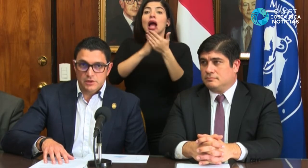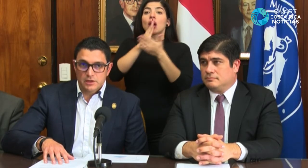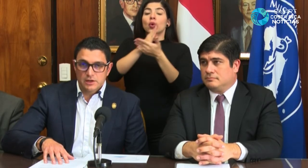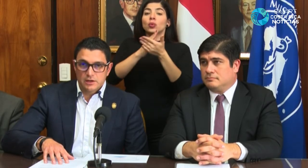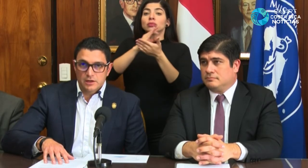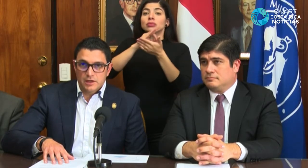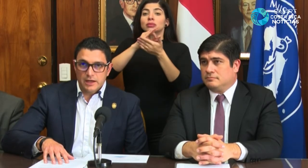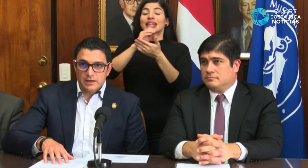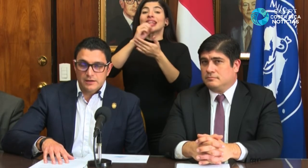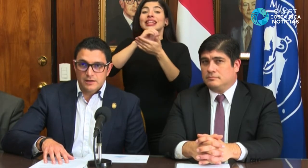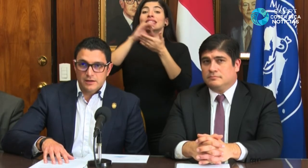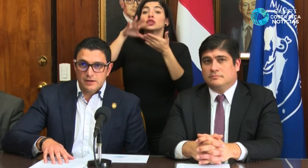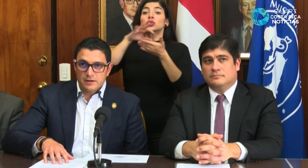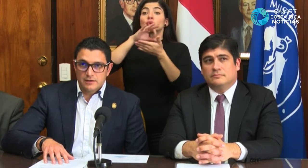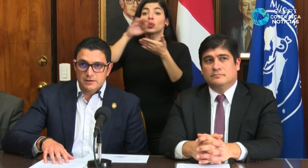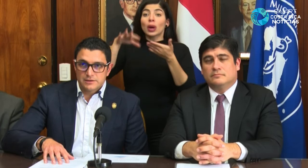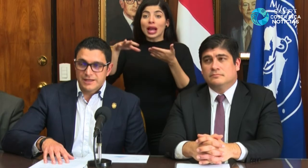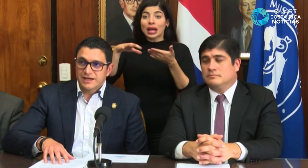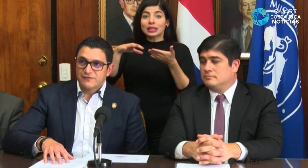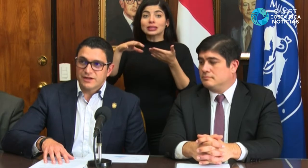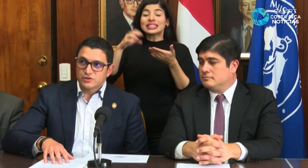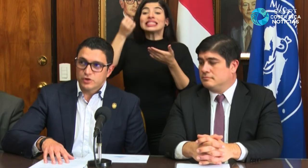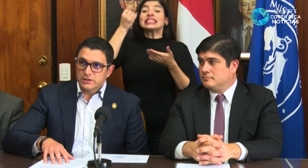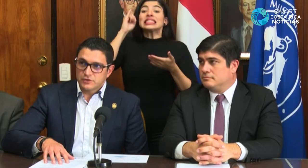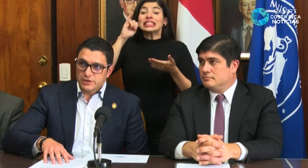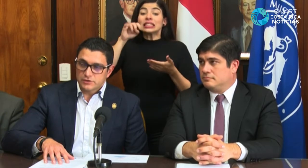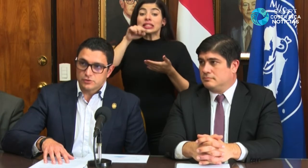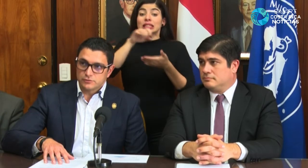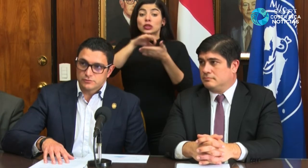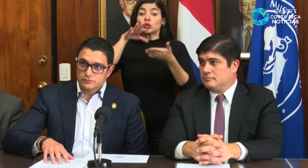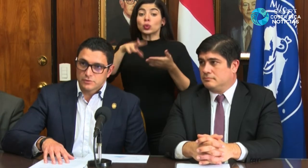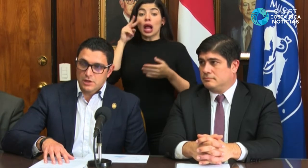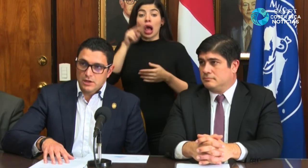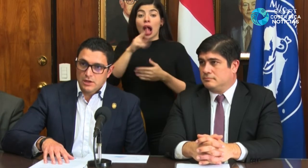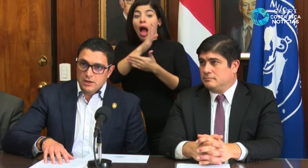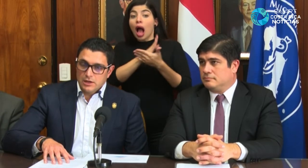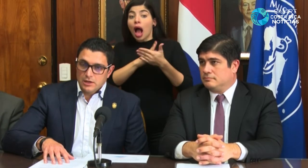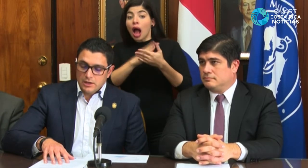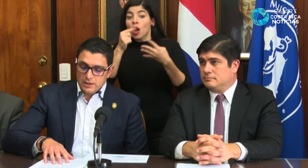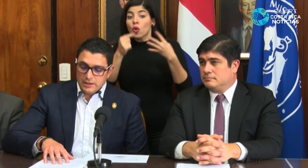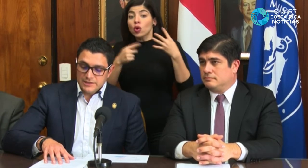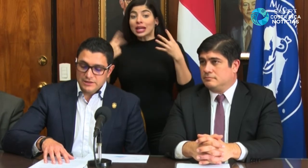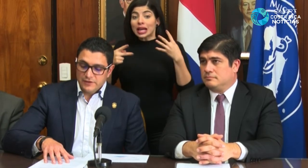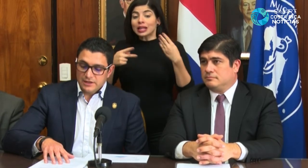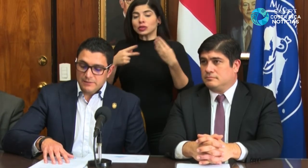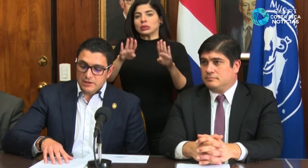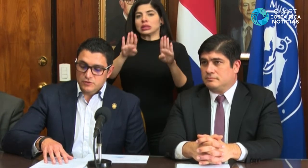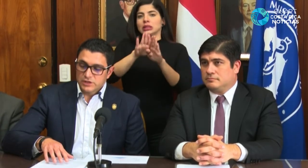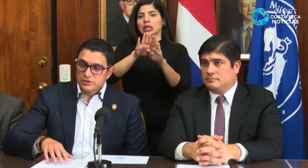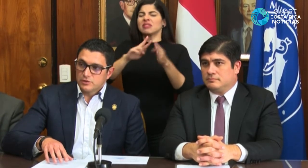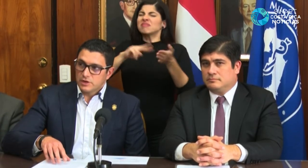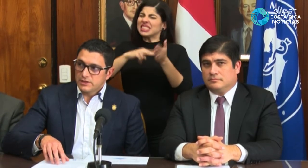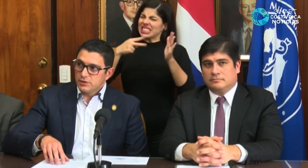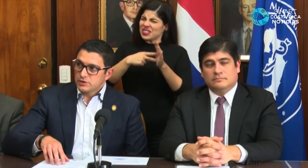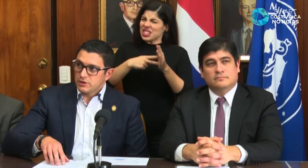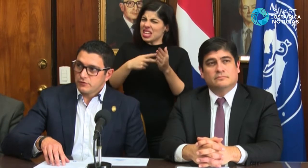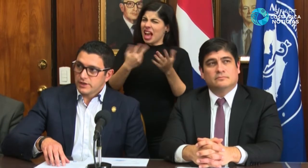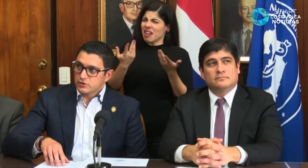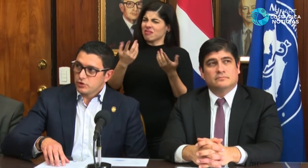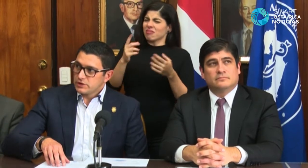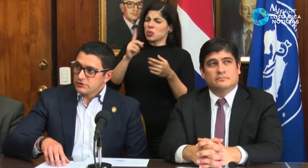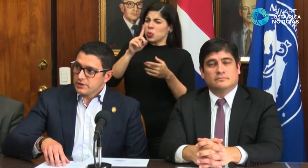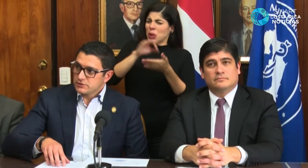educativos que tengan factores de riesgo. ¿Qué significa para un centro educativo